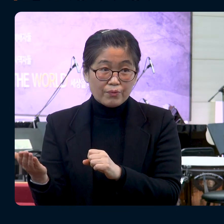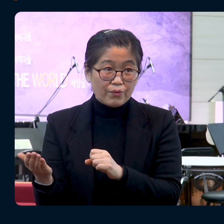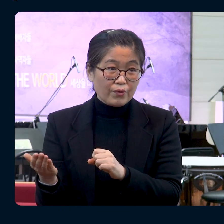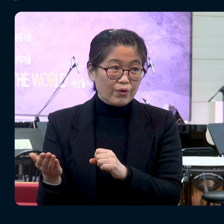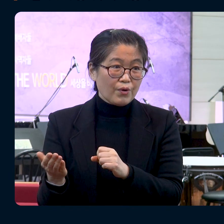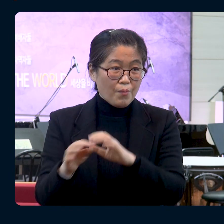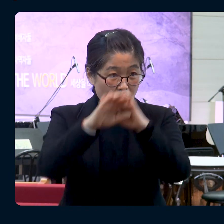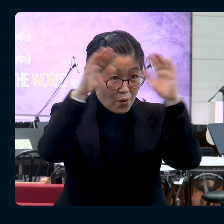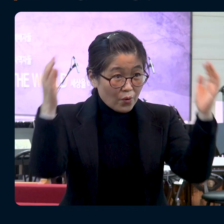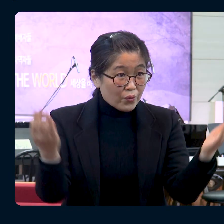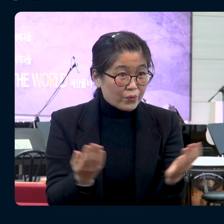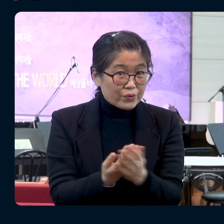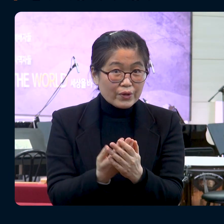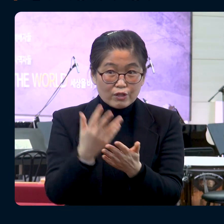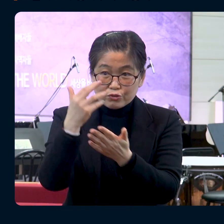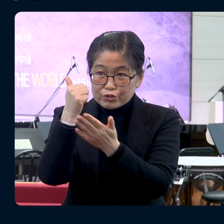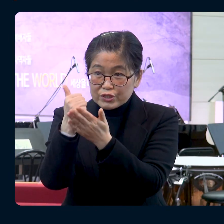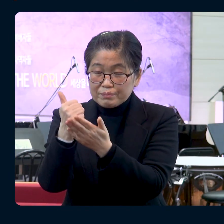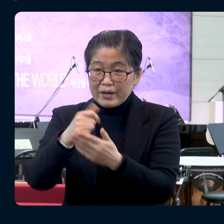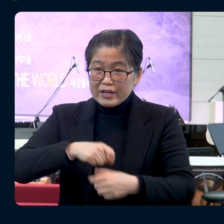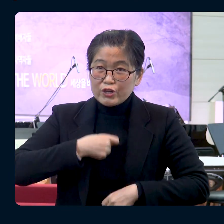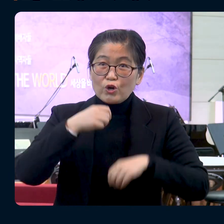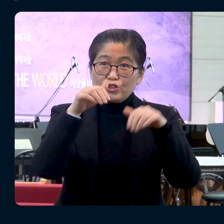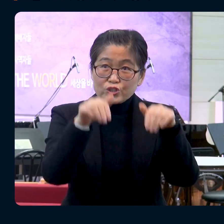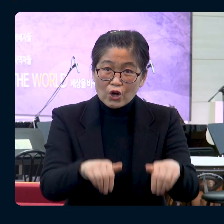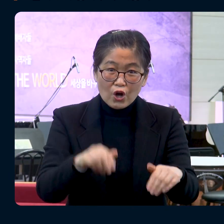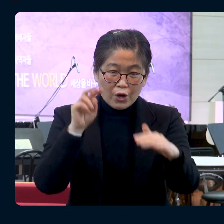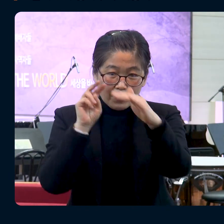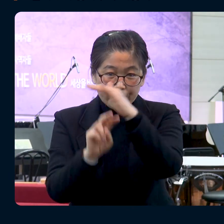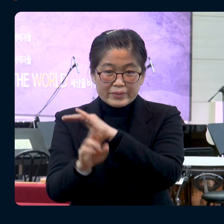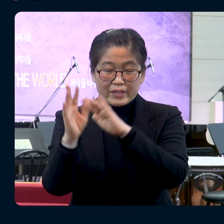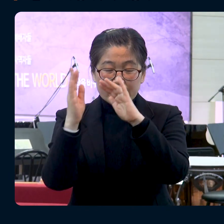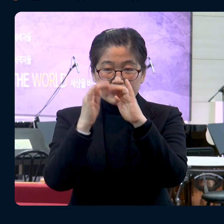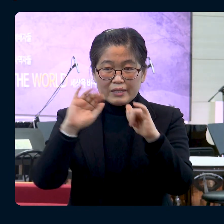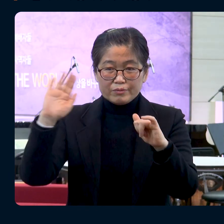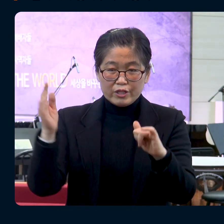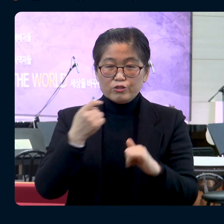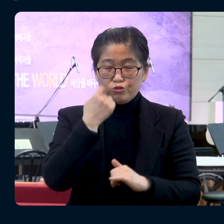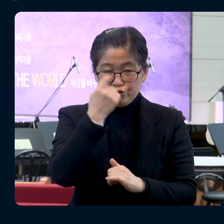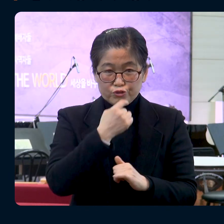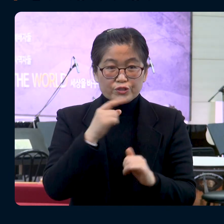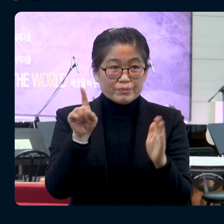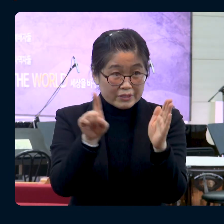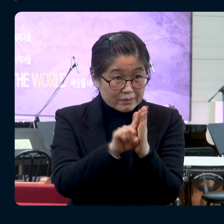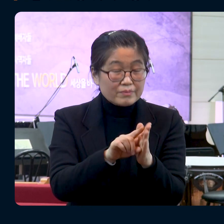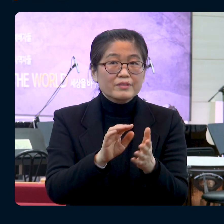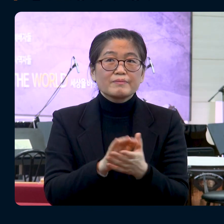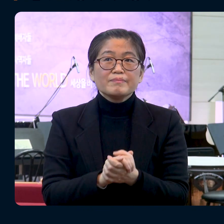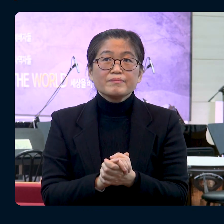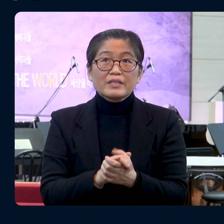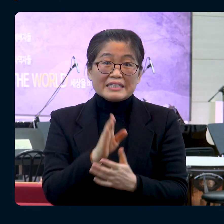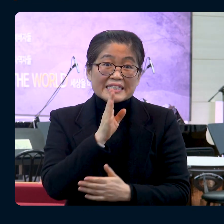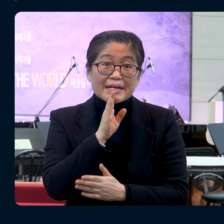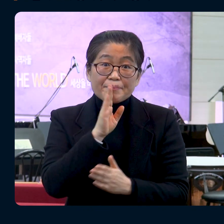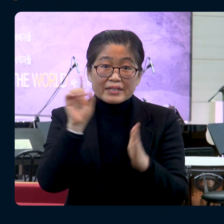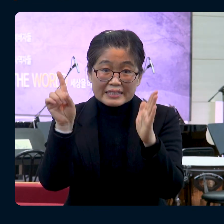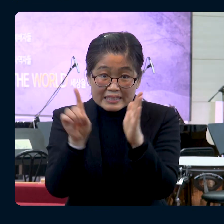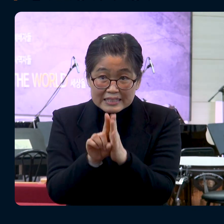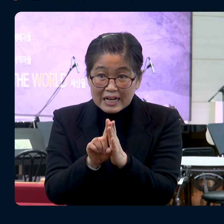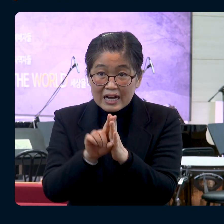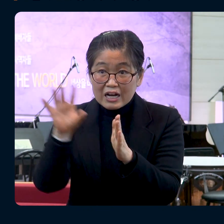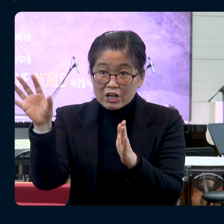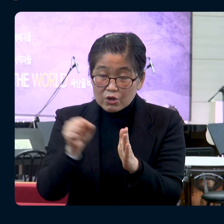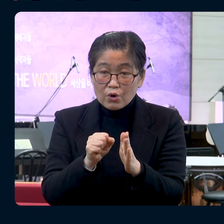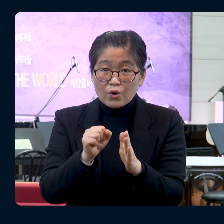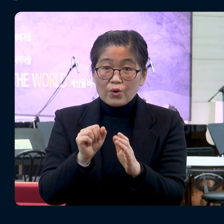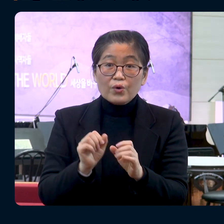사랑하는 여러분, 우리 모두가 다 주님의 의로운 종, 비전의 사람이 되어야 할 줄을 믿습니다. 참